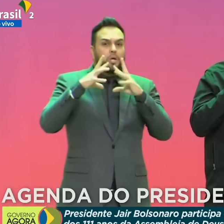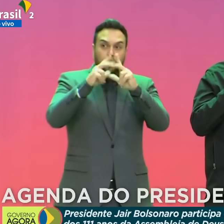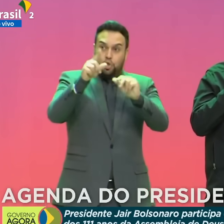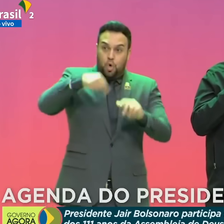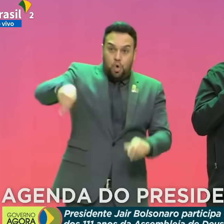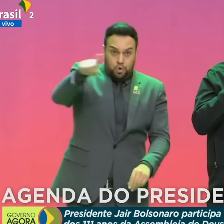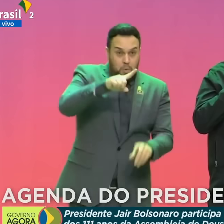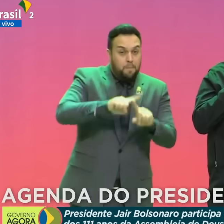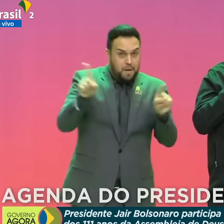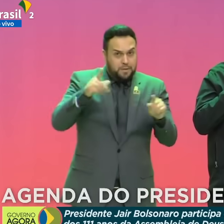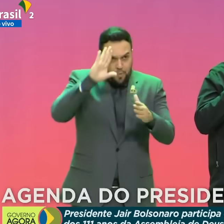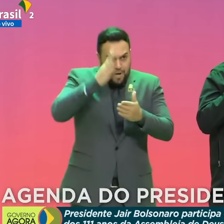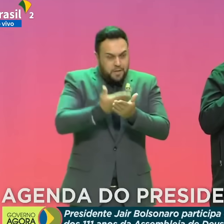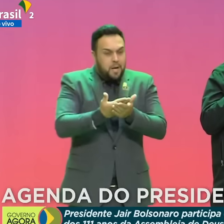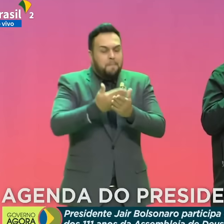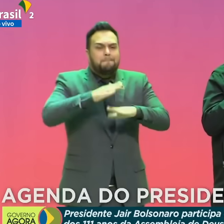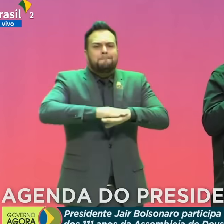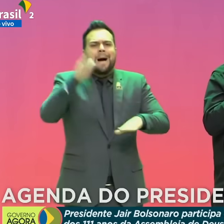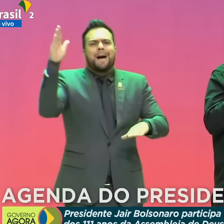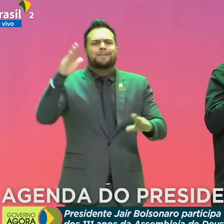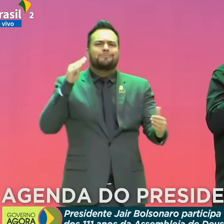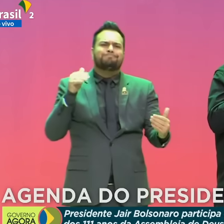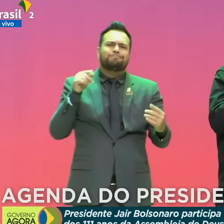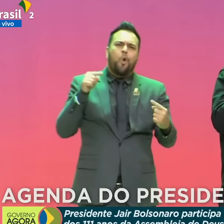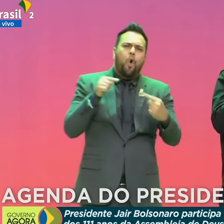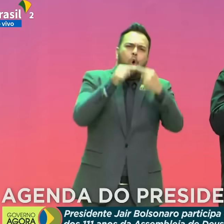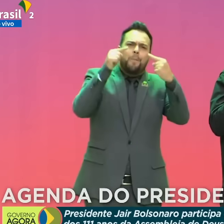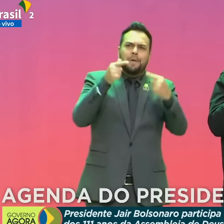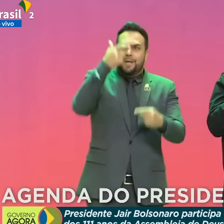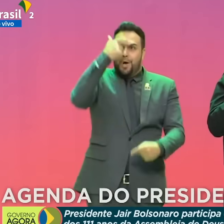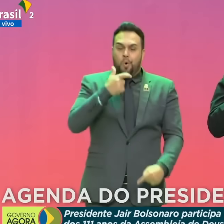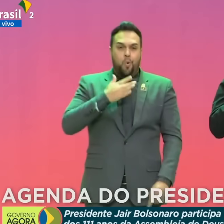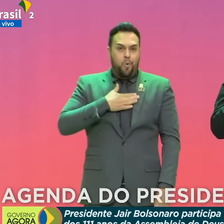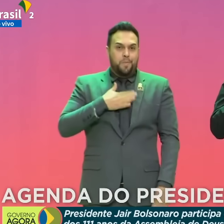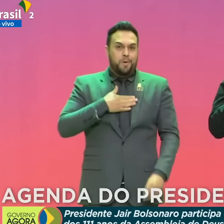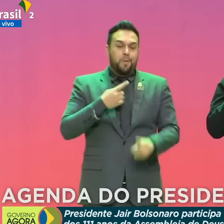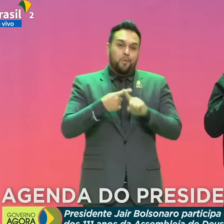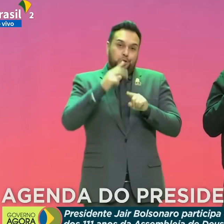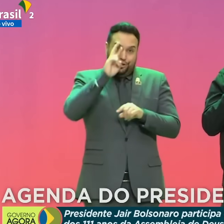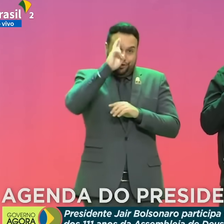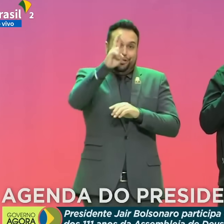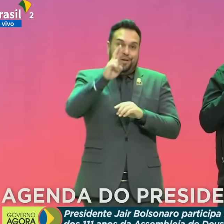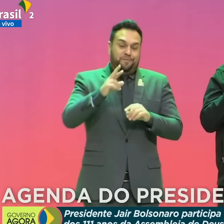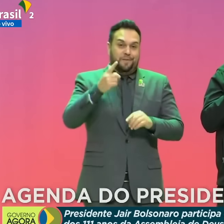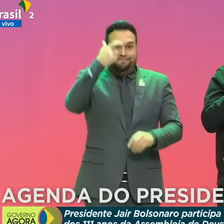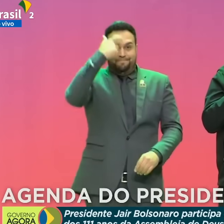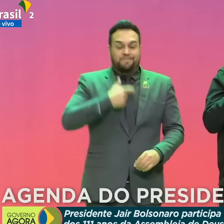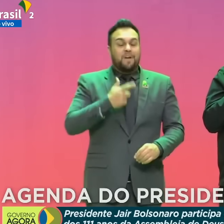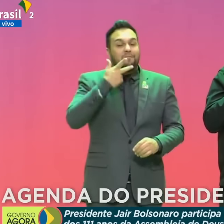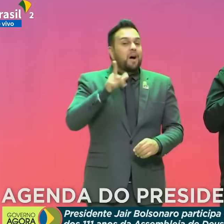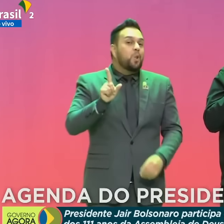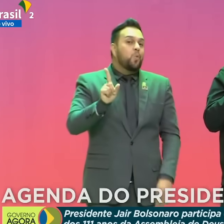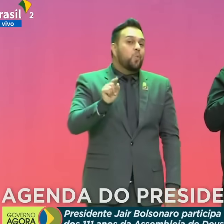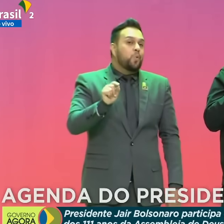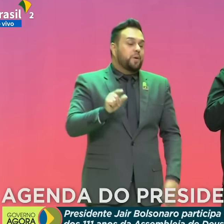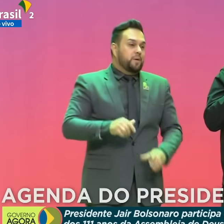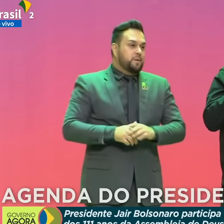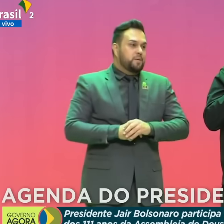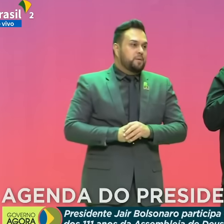creio, muito mais para mim, dado a posição que eu ocupo. E aquela que diz: